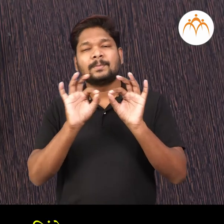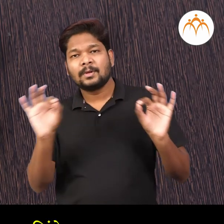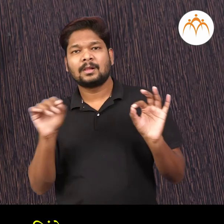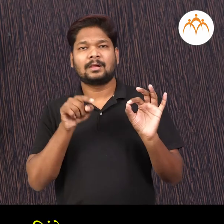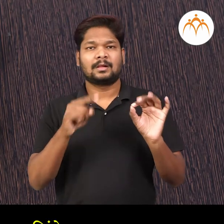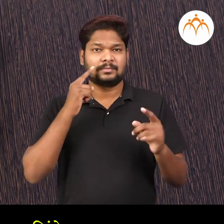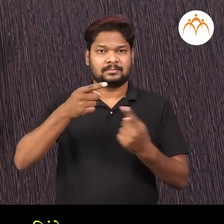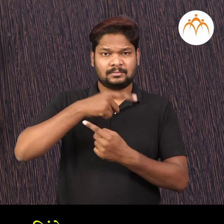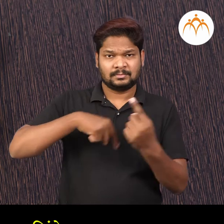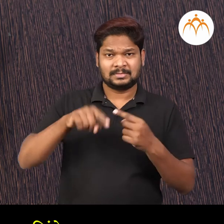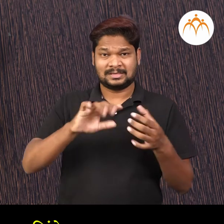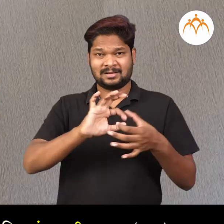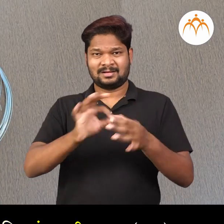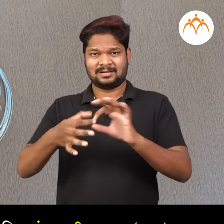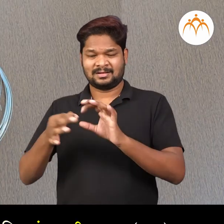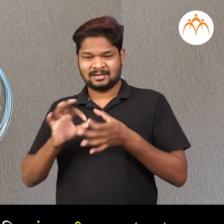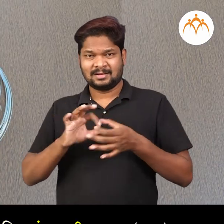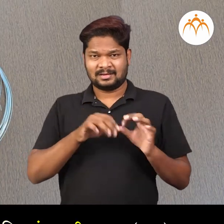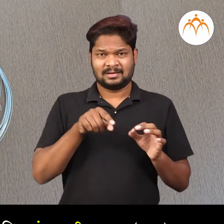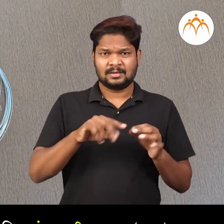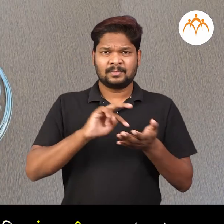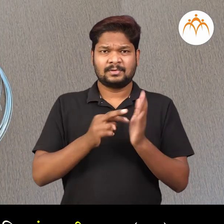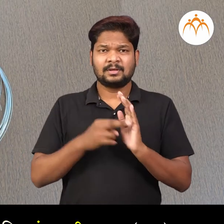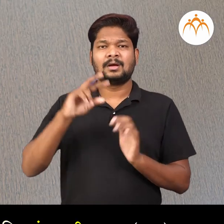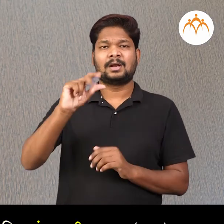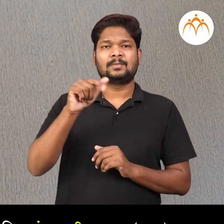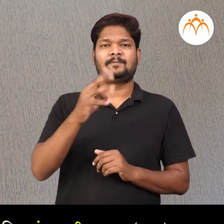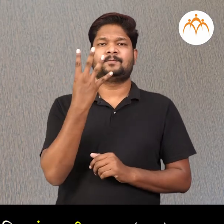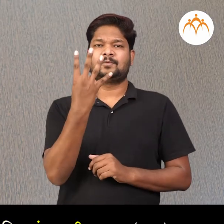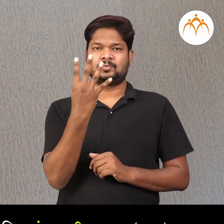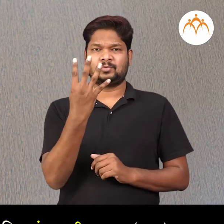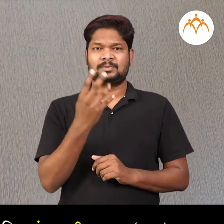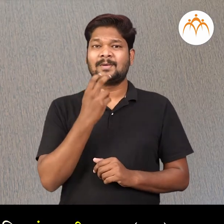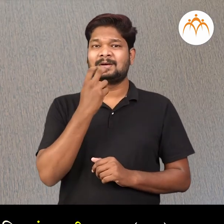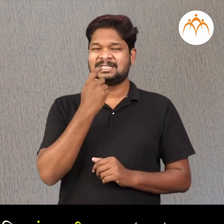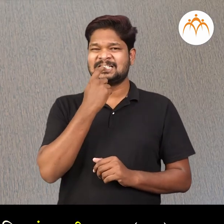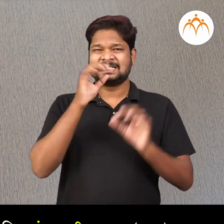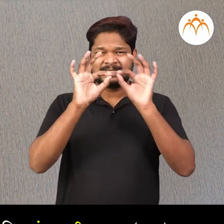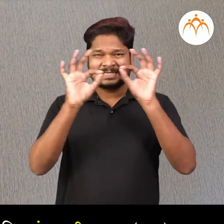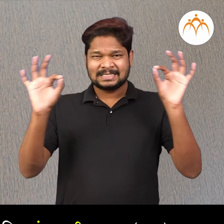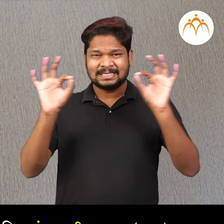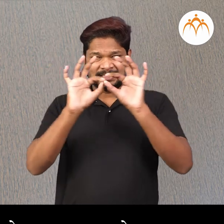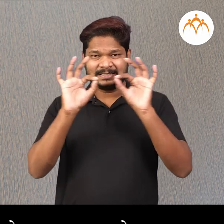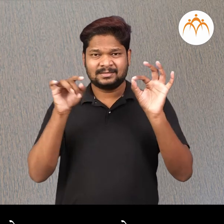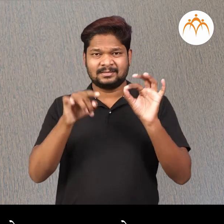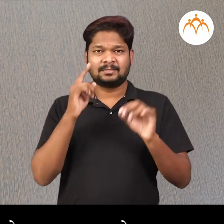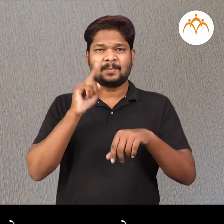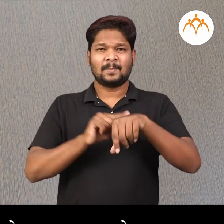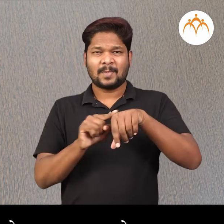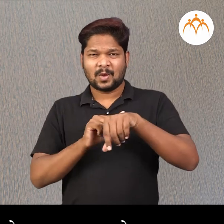चार लिंब्स हुआ था त्यौहार आने तांबे के वायर